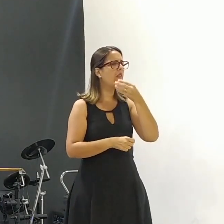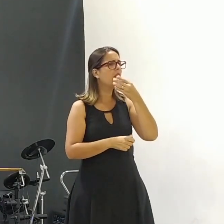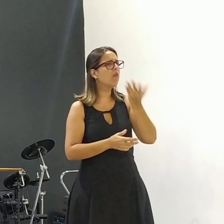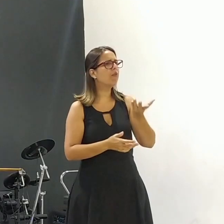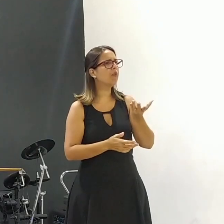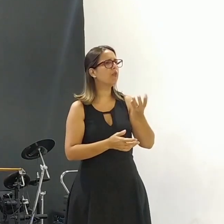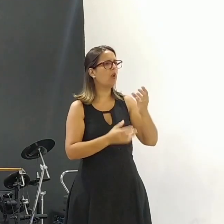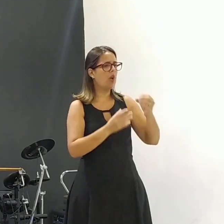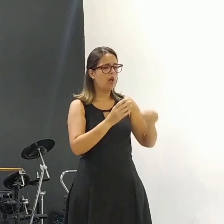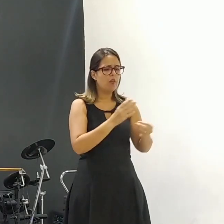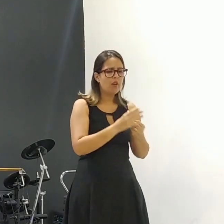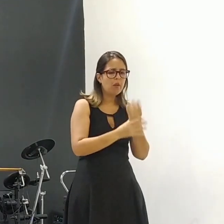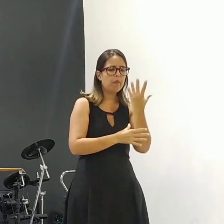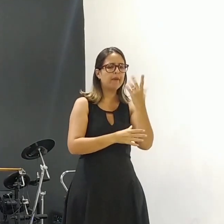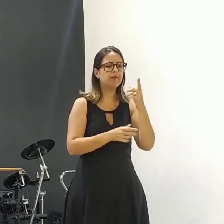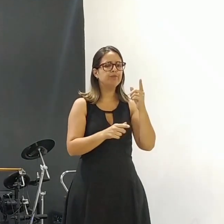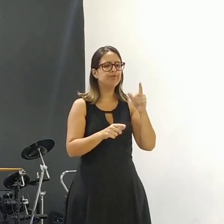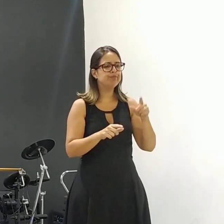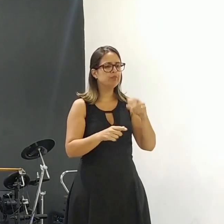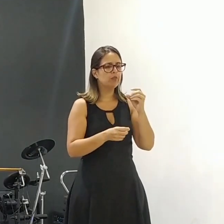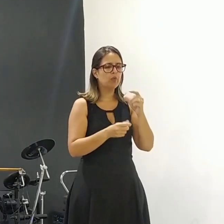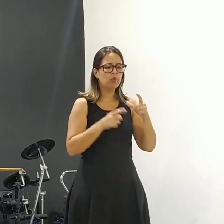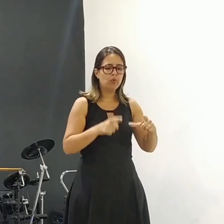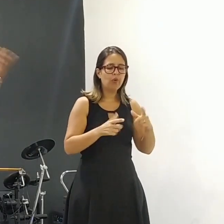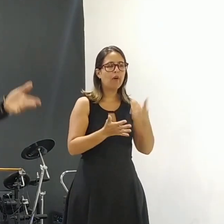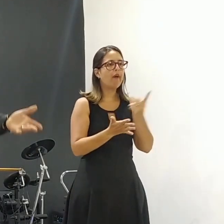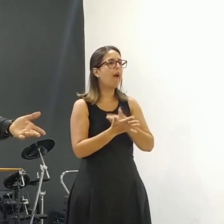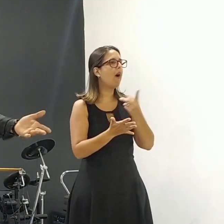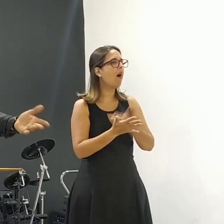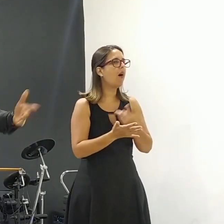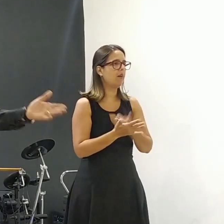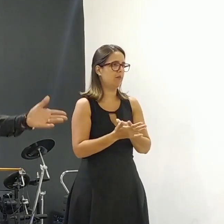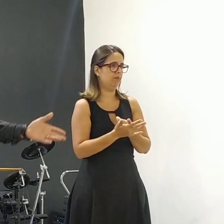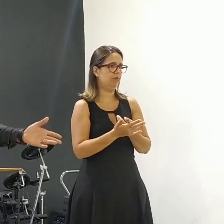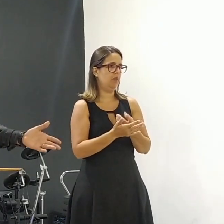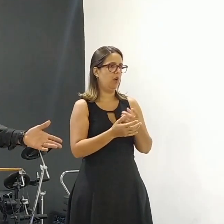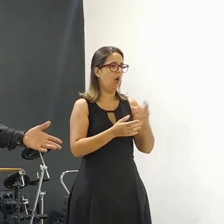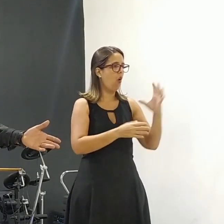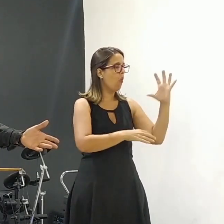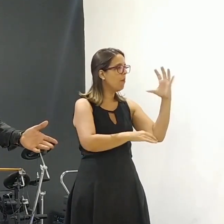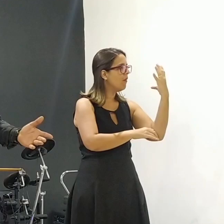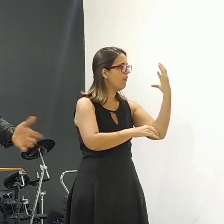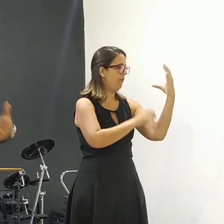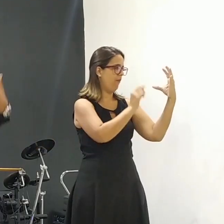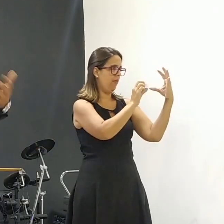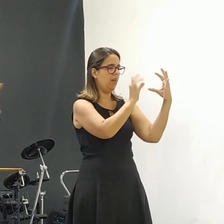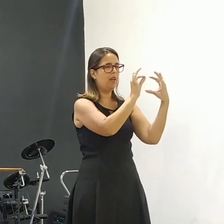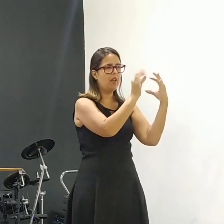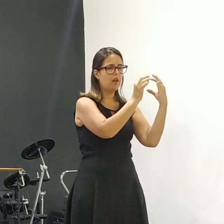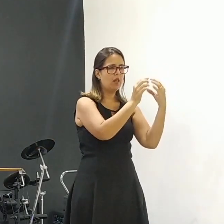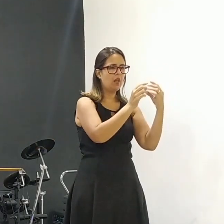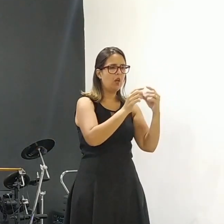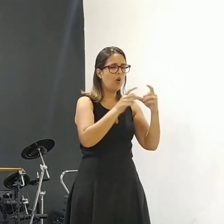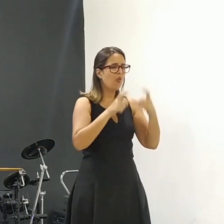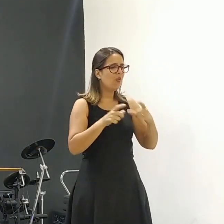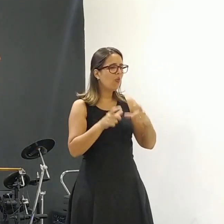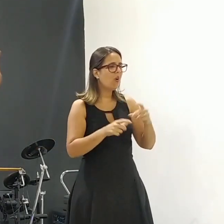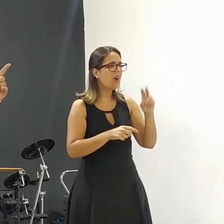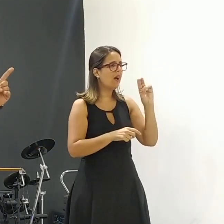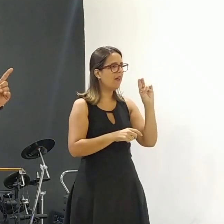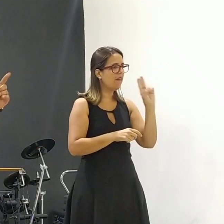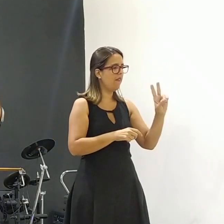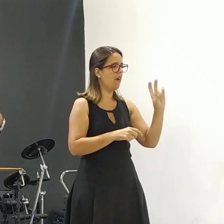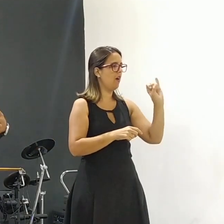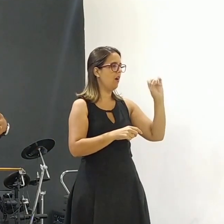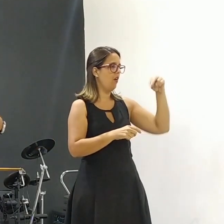Ela já estava plantada no lugar errado, porque uma figueira no meio da vinha não era o lugar dela, né? Era um lugar, mas era o